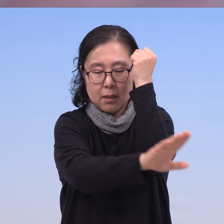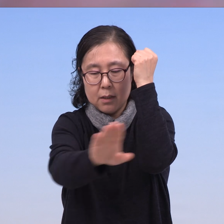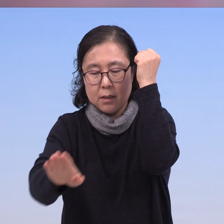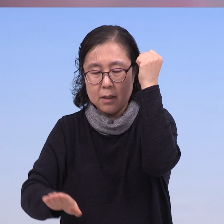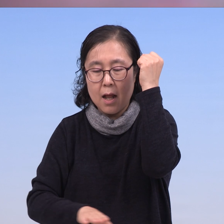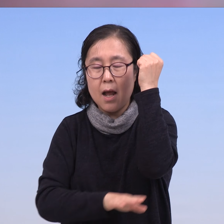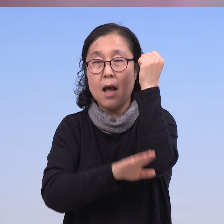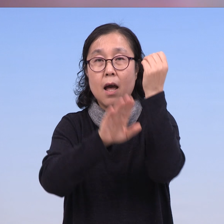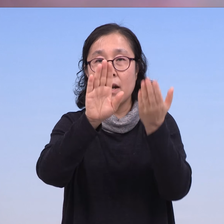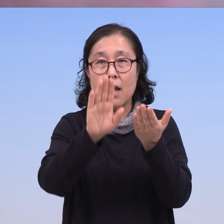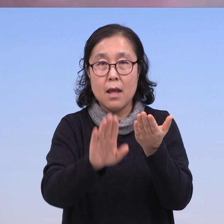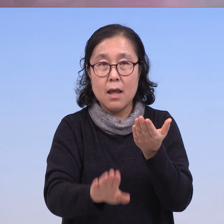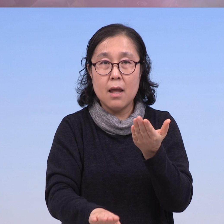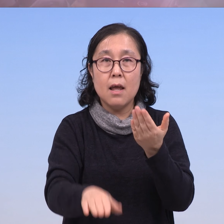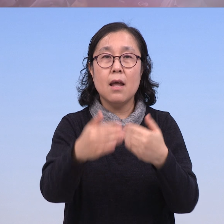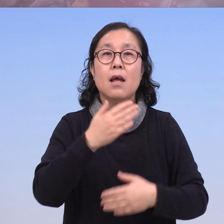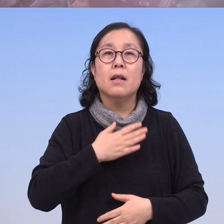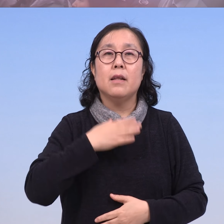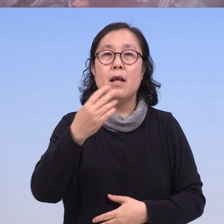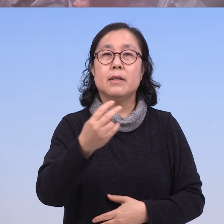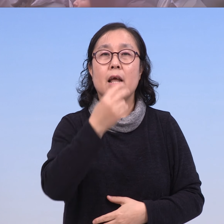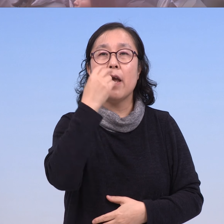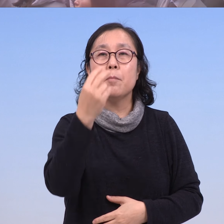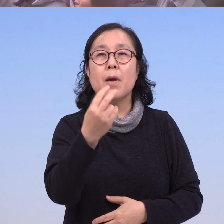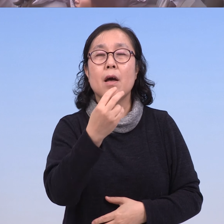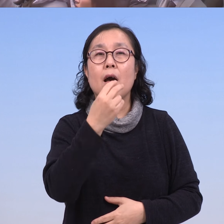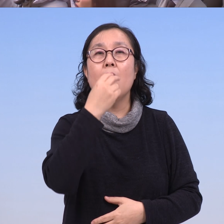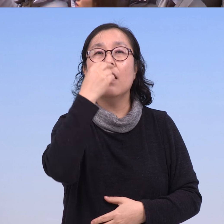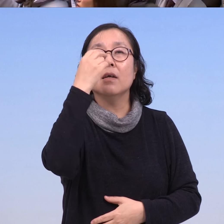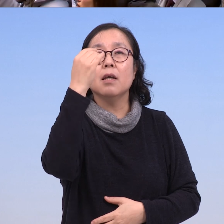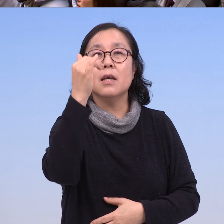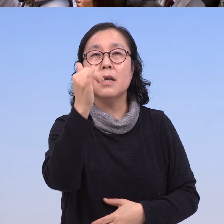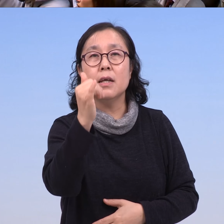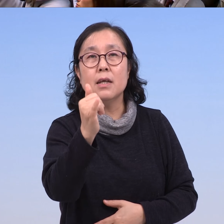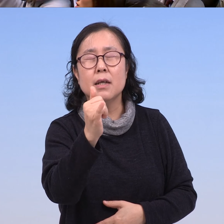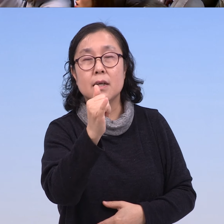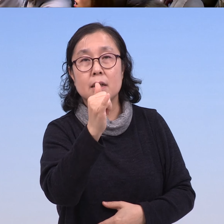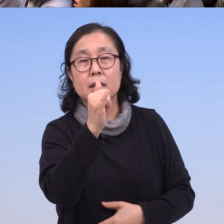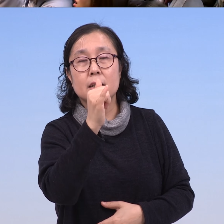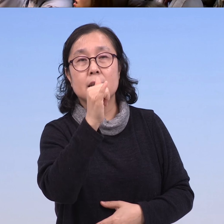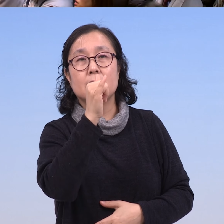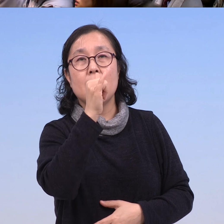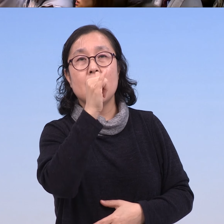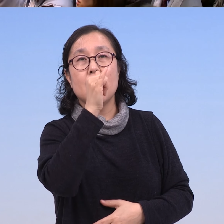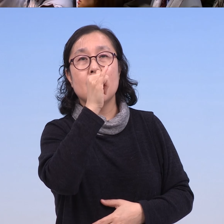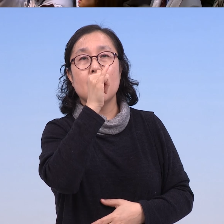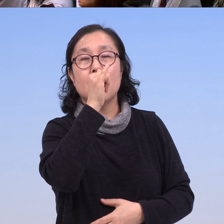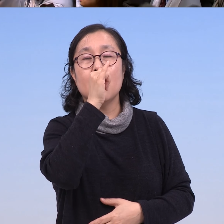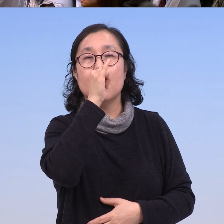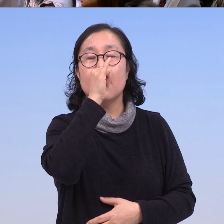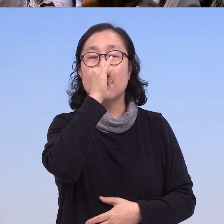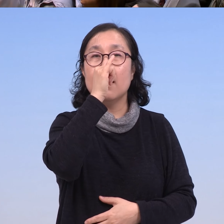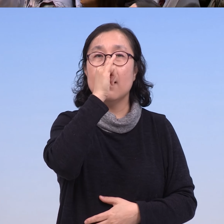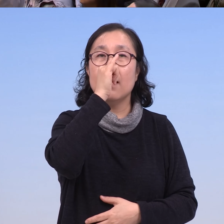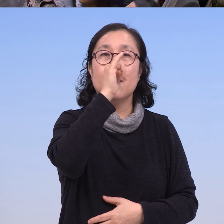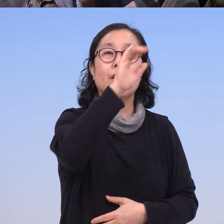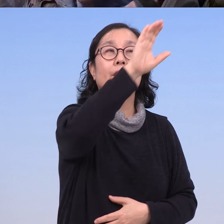그 그늘 아래 내 생명이 있네. 우리 마음을 주님께 드리기